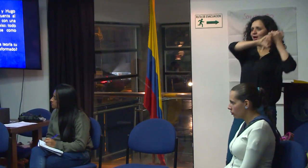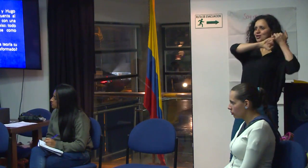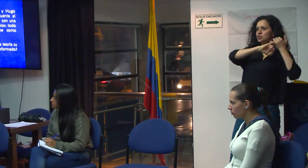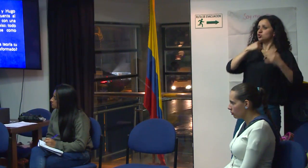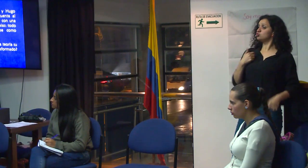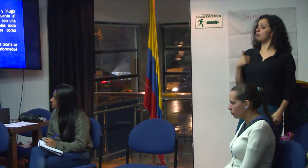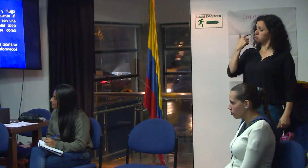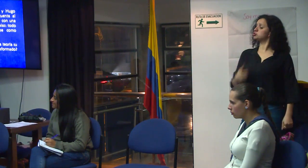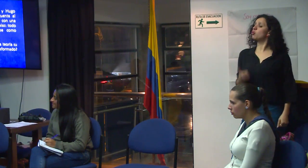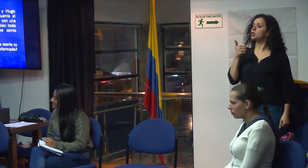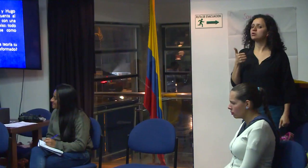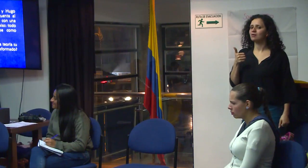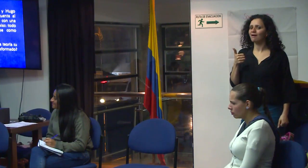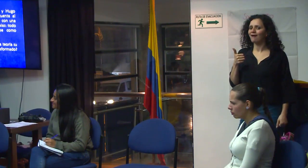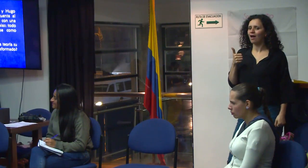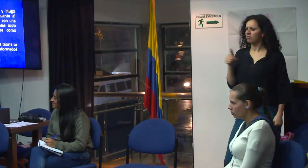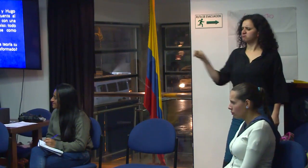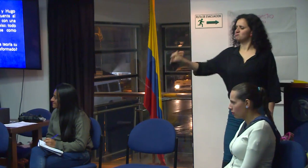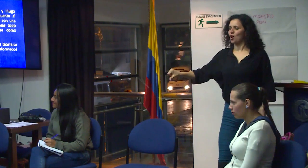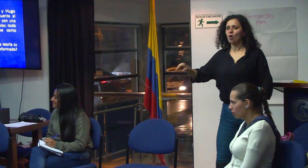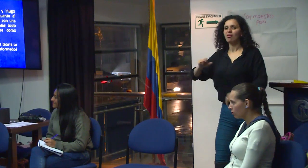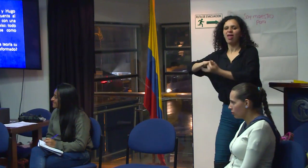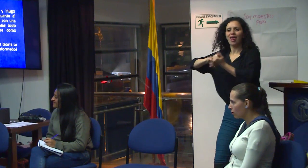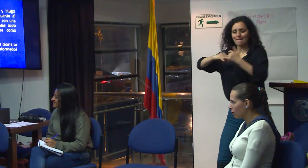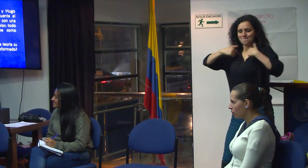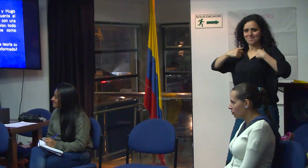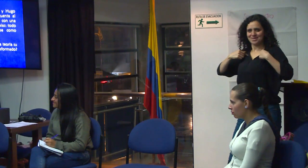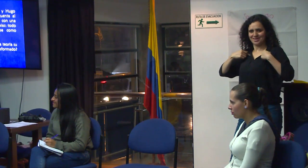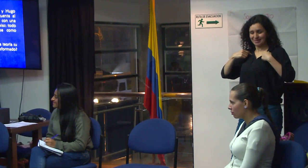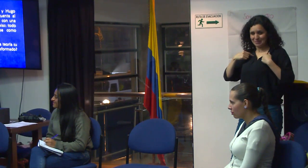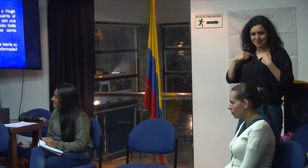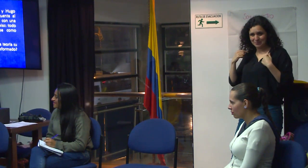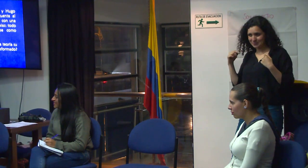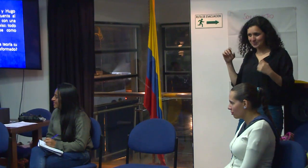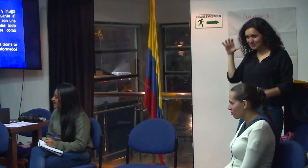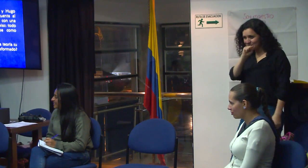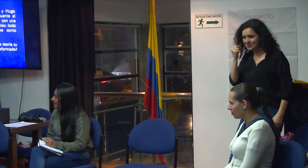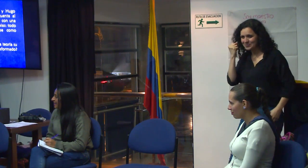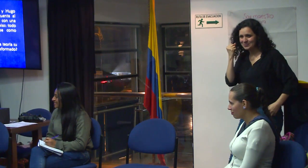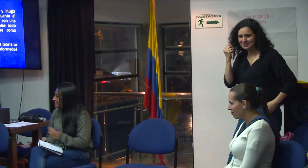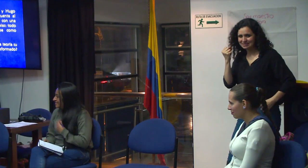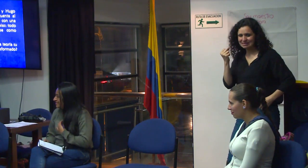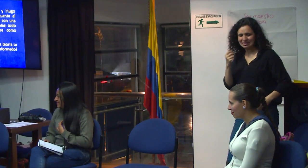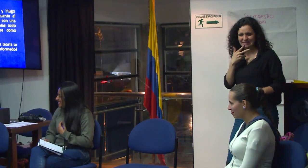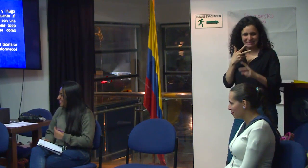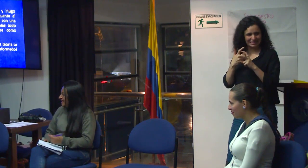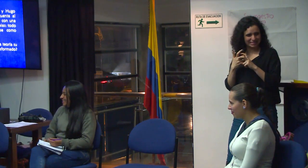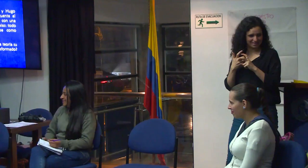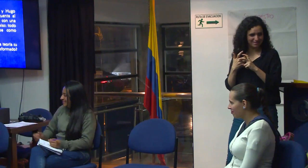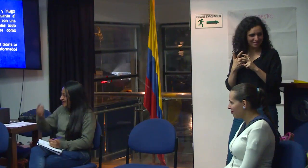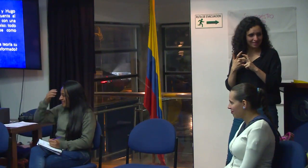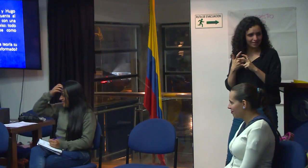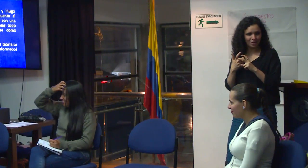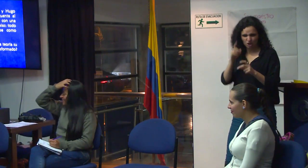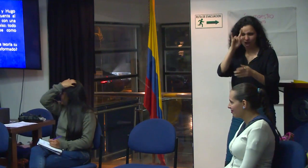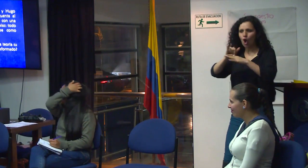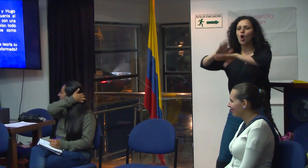bueno. Para ser un poco más claros, es que estemos un poco enredado, y creo que eso es parte de culpa